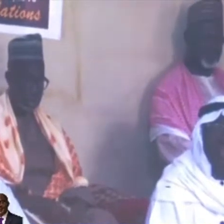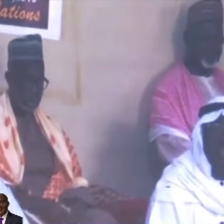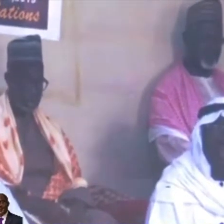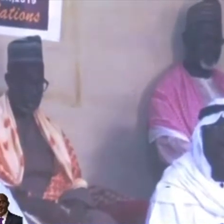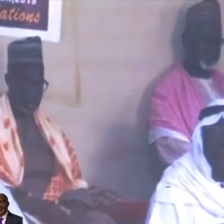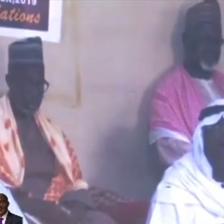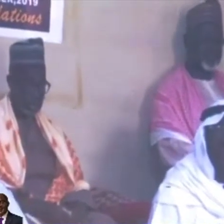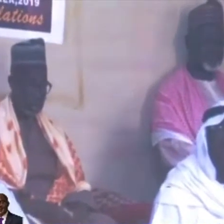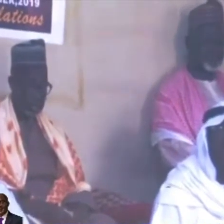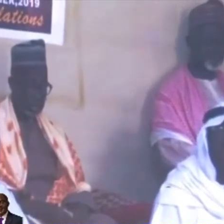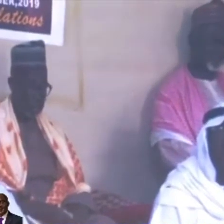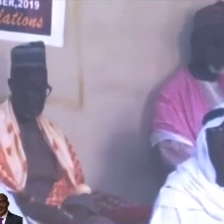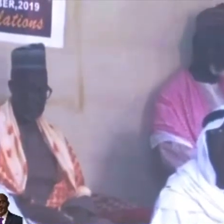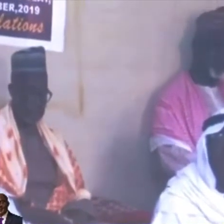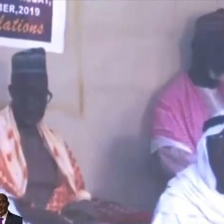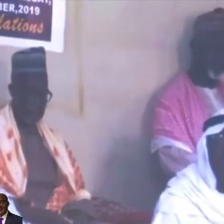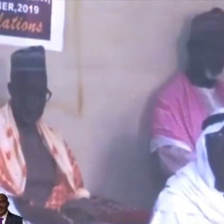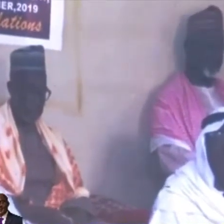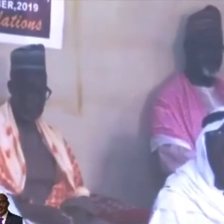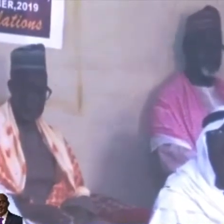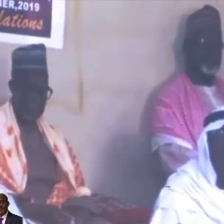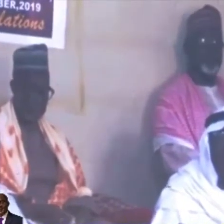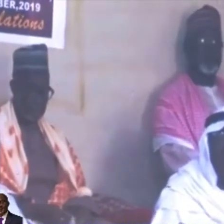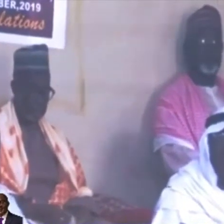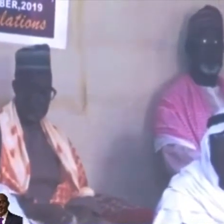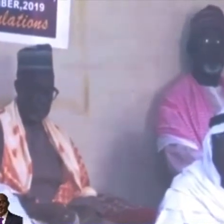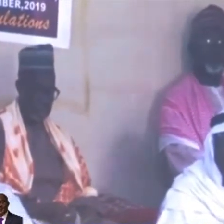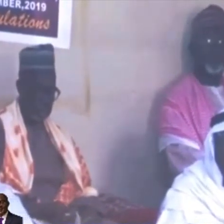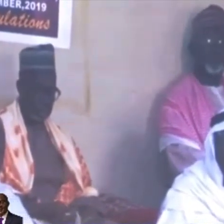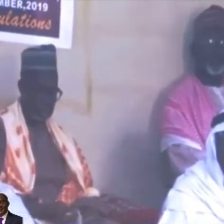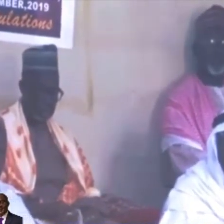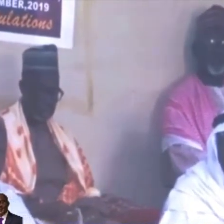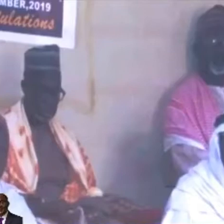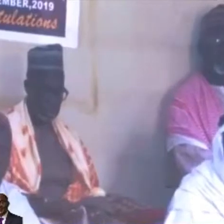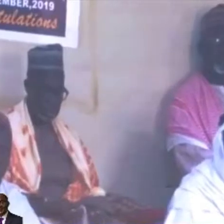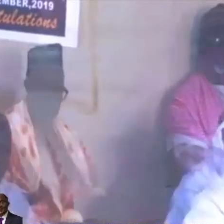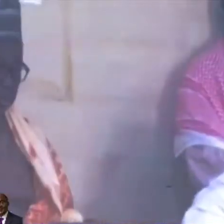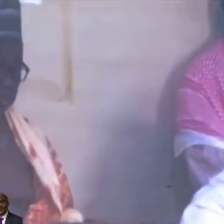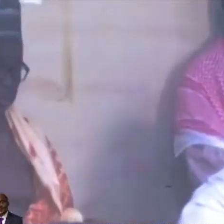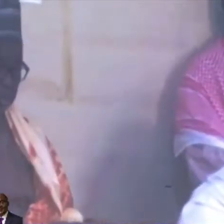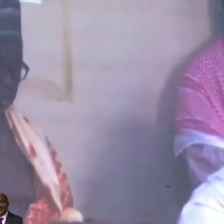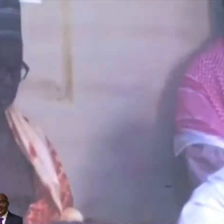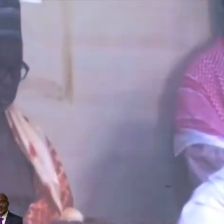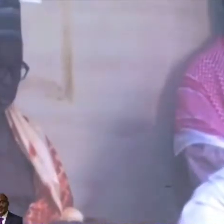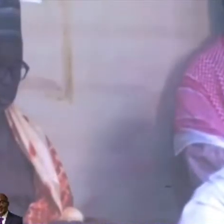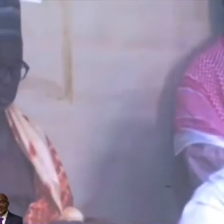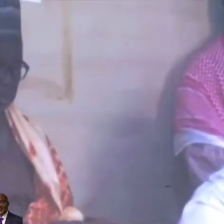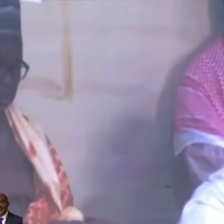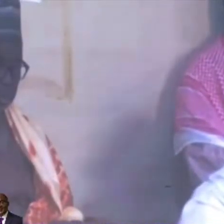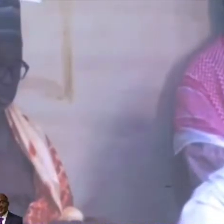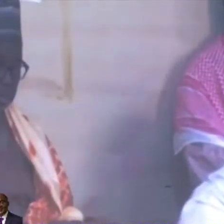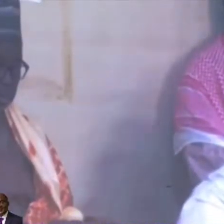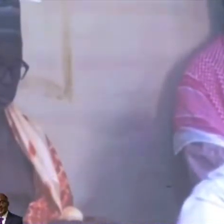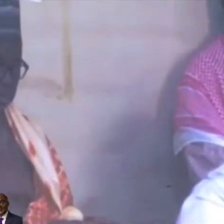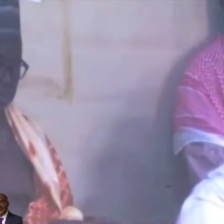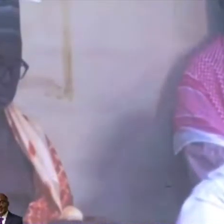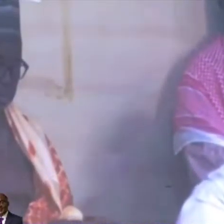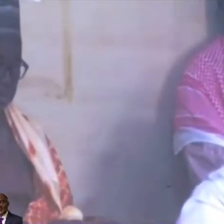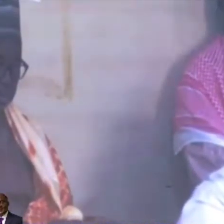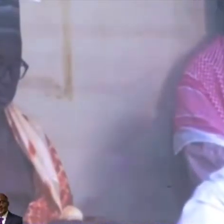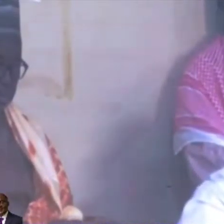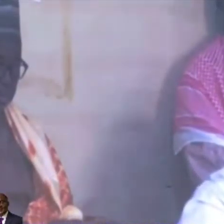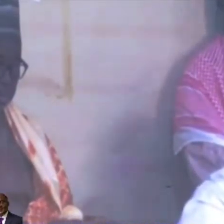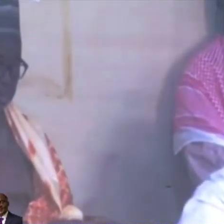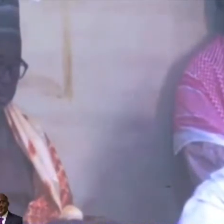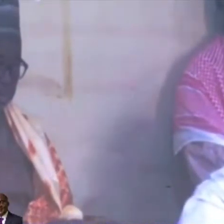اغنيته ولا حاجة من هوائج دون ولا غير الكدتها يا أرحم الراحمين يا رب العالمين. اللهم ربنا آتنا في الدنيا حسنة وفي الآخرة حسنة وقنا